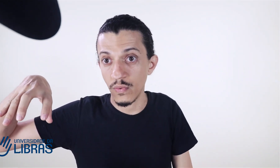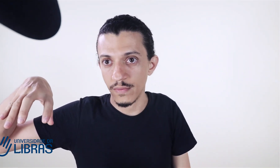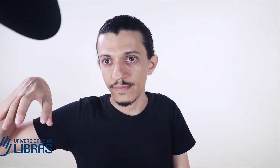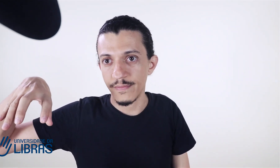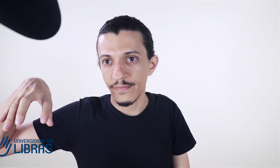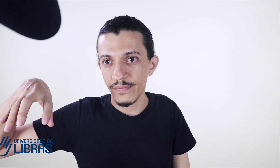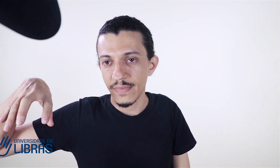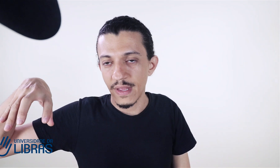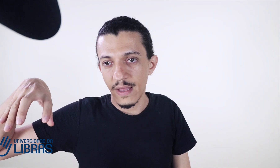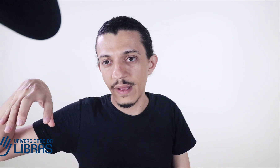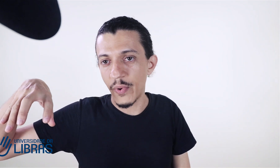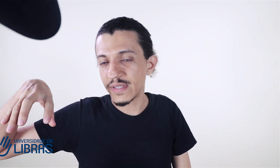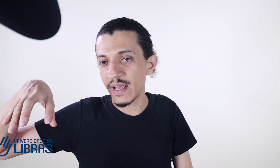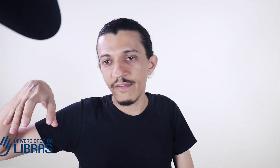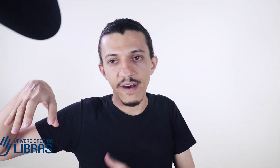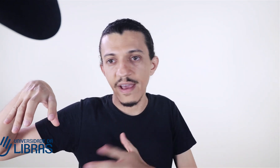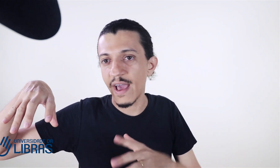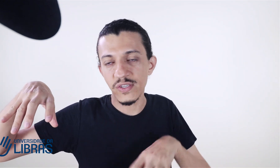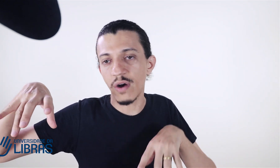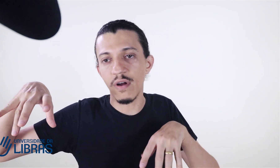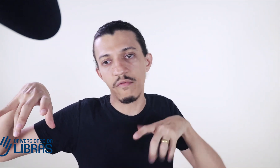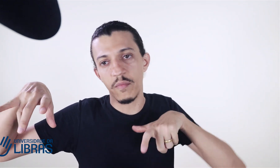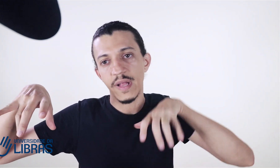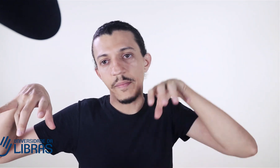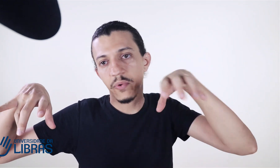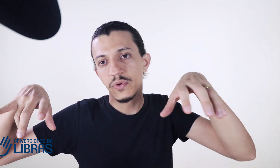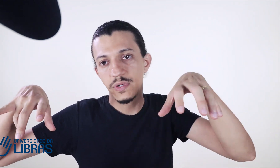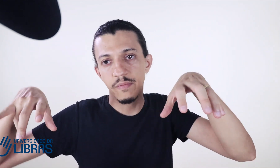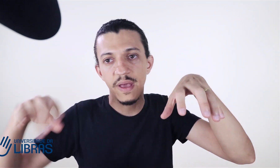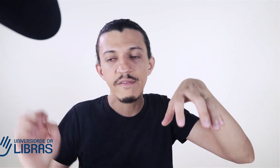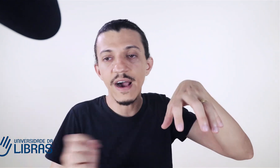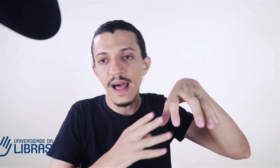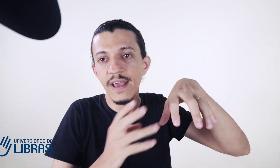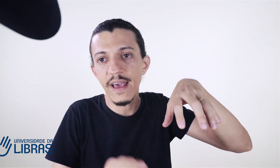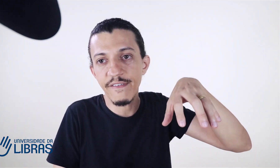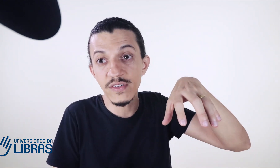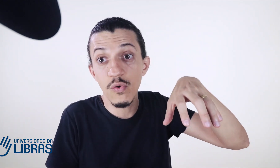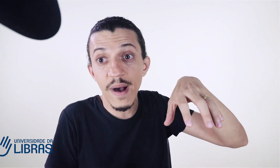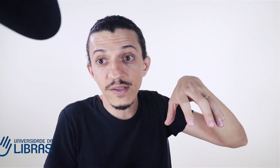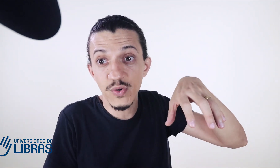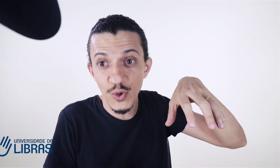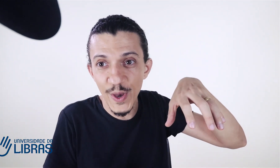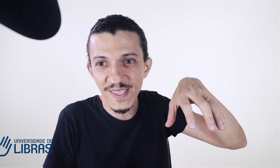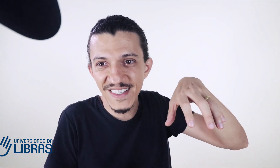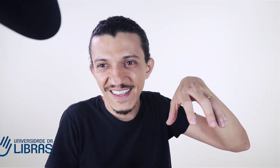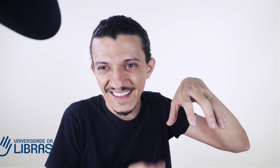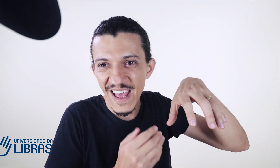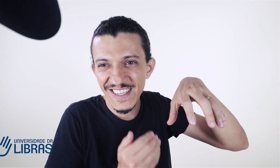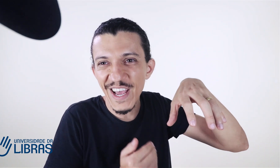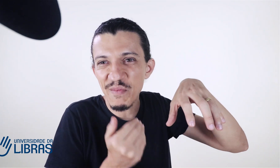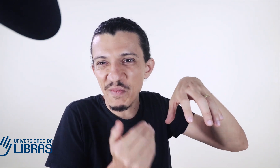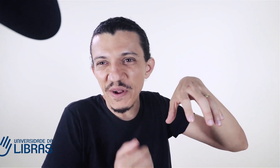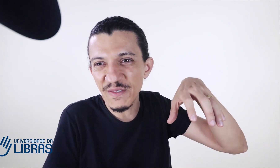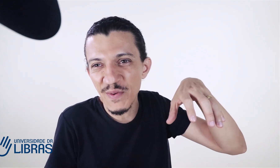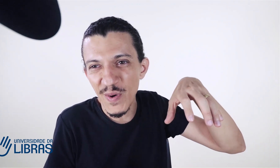1, depois você vai e resolve, não, vou mudar para o cursinho B, e vai lá e quer fazer o básico 2, né, e já ir para o próximo